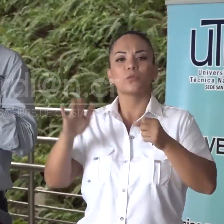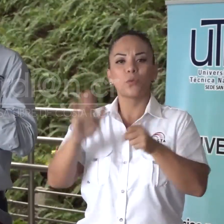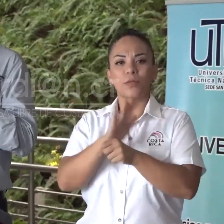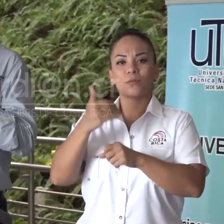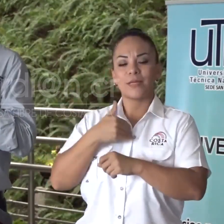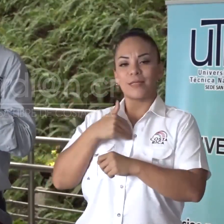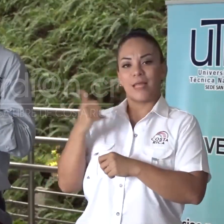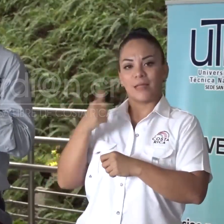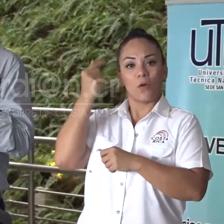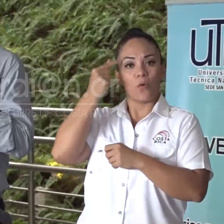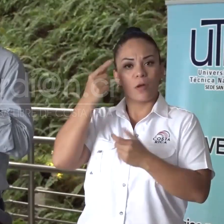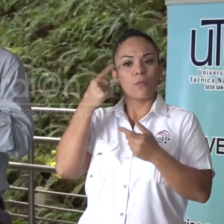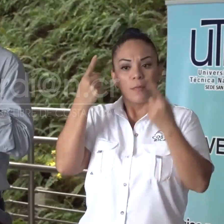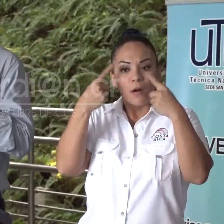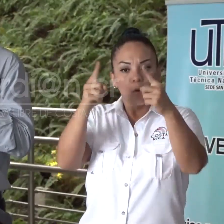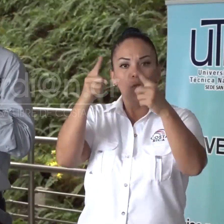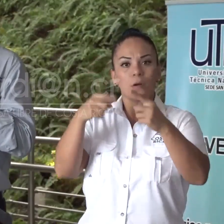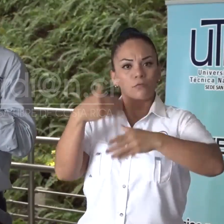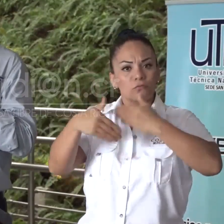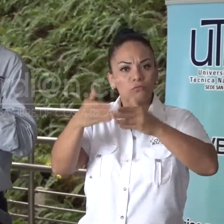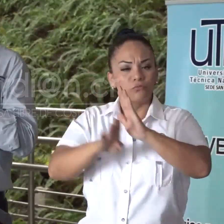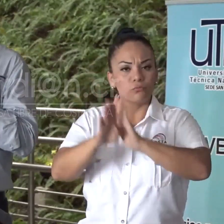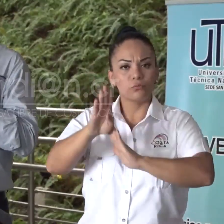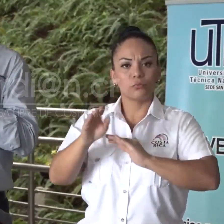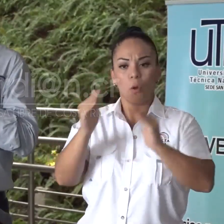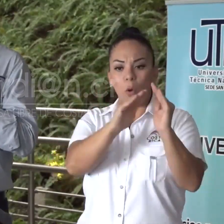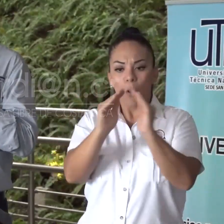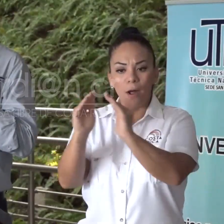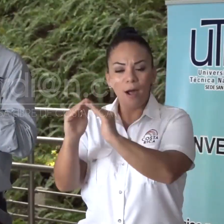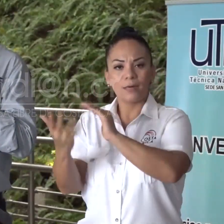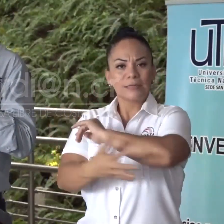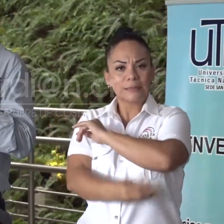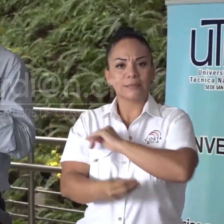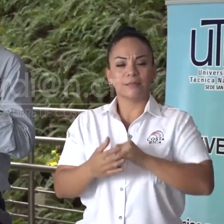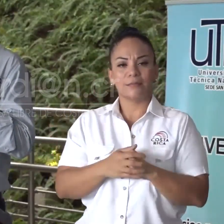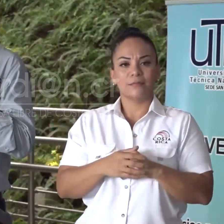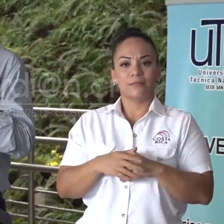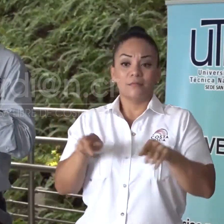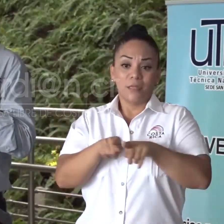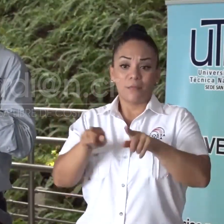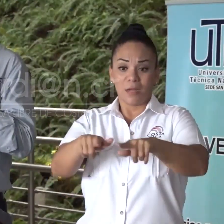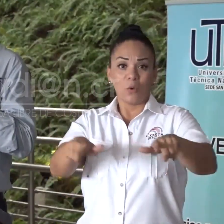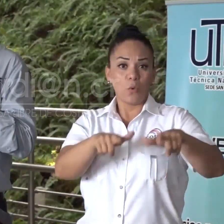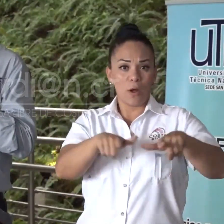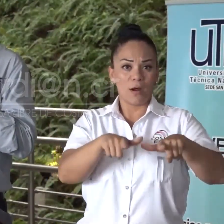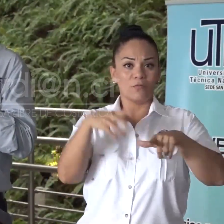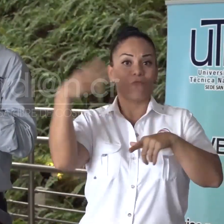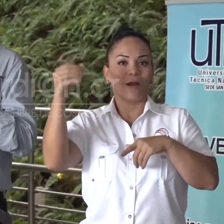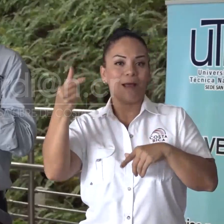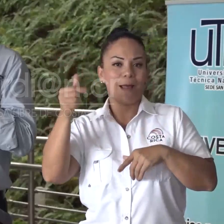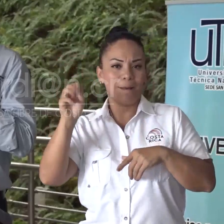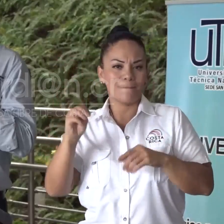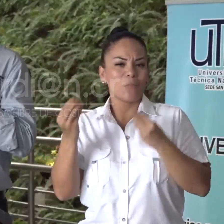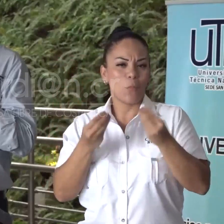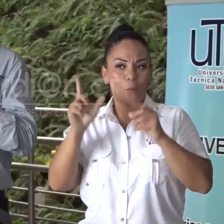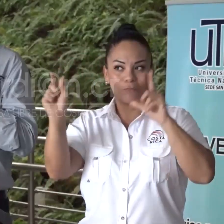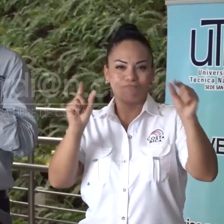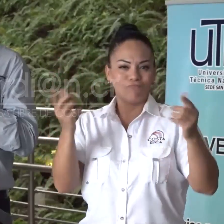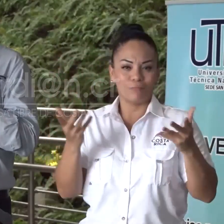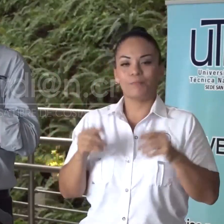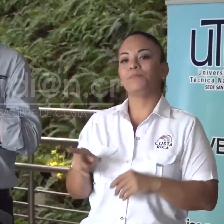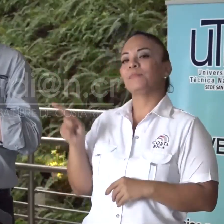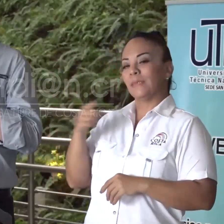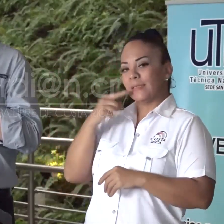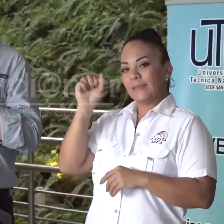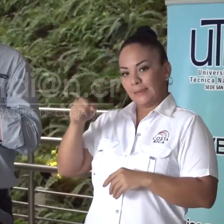tiene el Poder Ejecutivo para lograr sacar adelante esos hogares? Y la mayoría están en estas zonas, en las zonas fuera del área metropolitana. Gracias. Sí, señor.